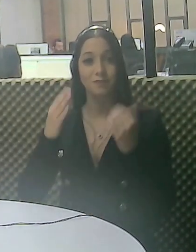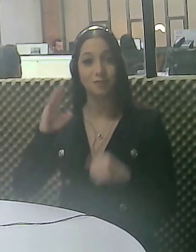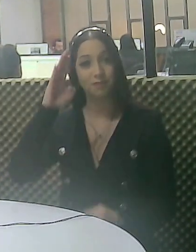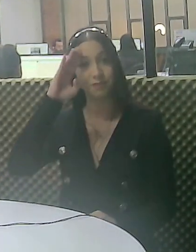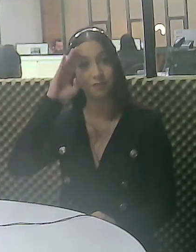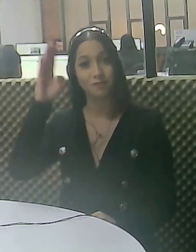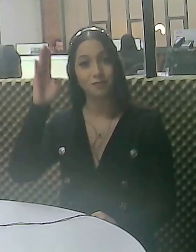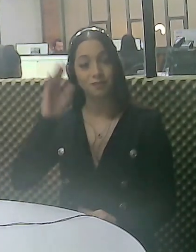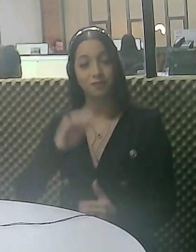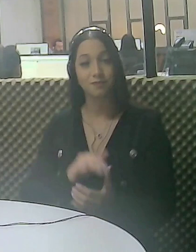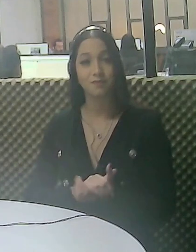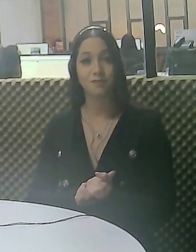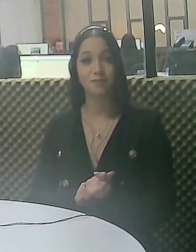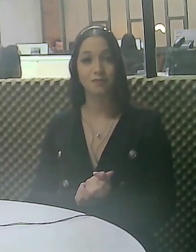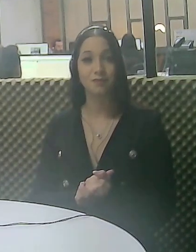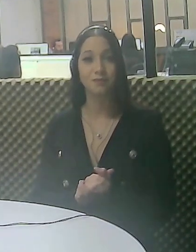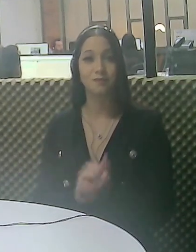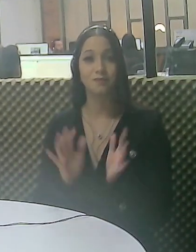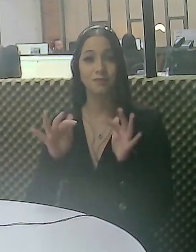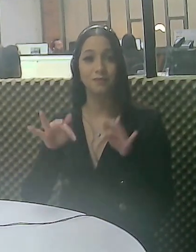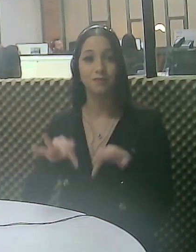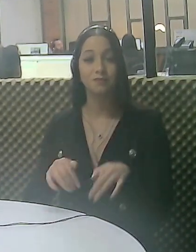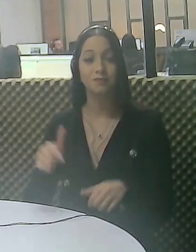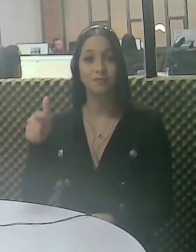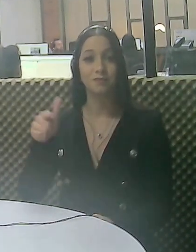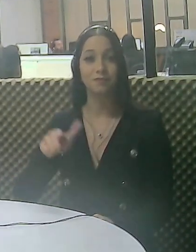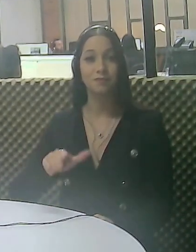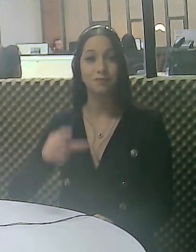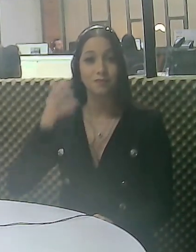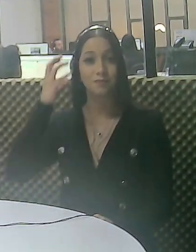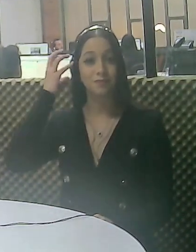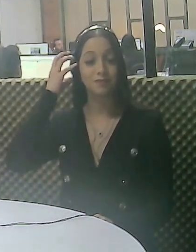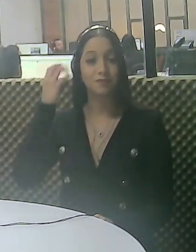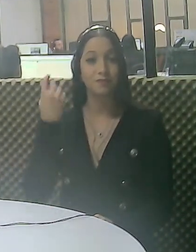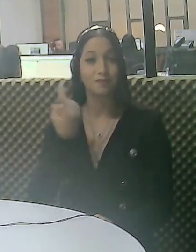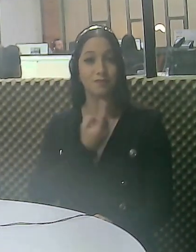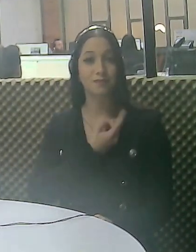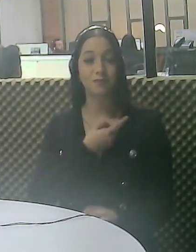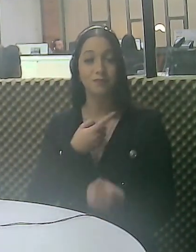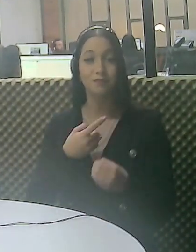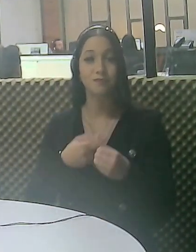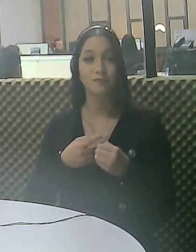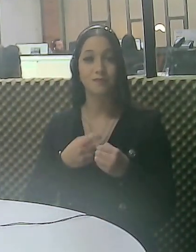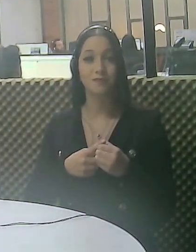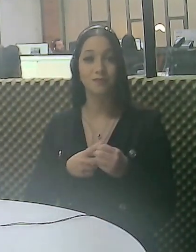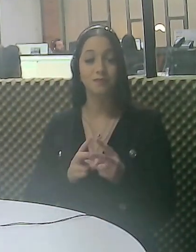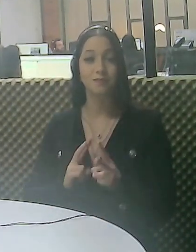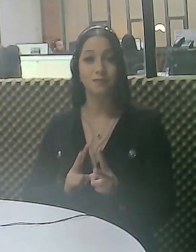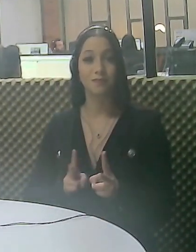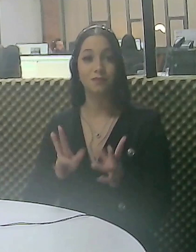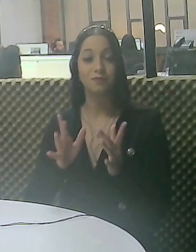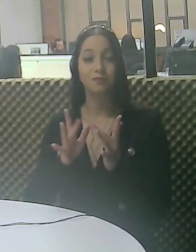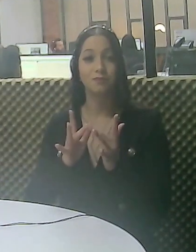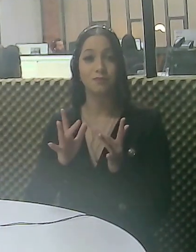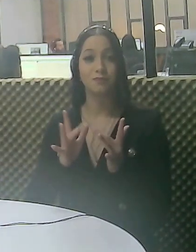fazer bem. Até a próxima. Fica por aqui mais uma edição do programa da Rádio Nossa Cidade.